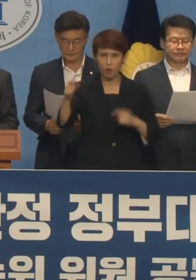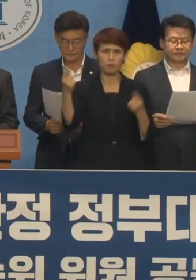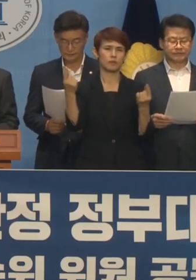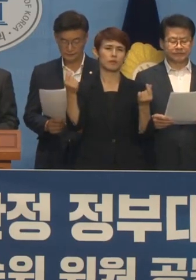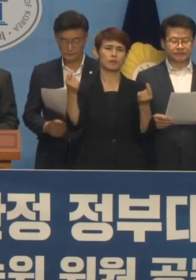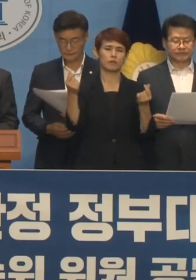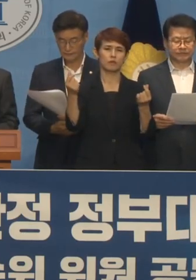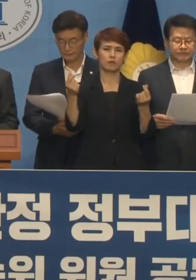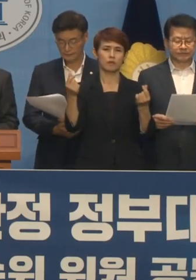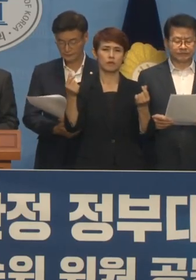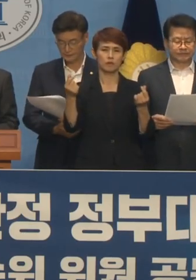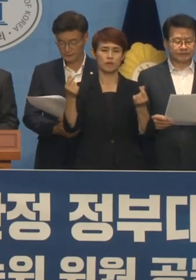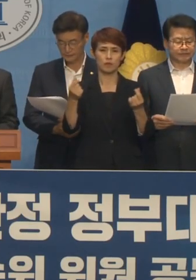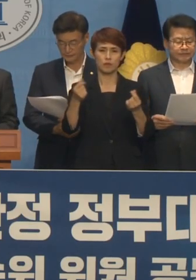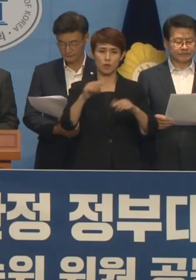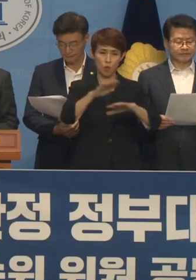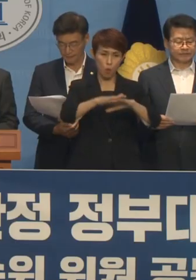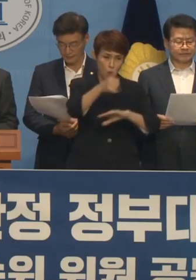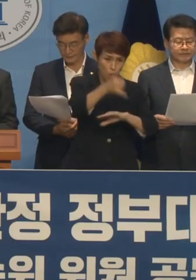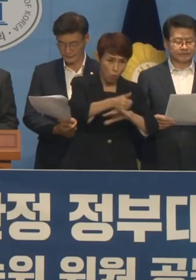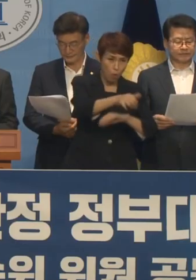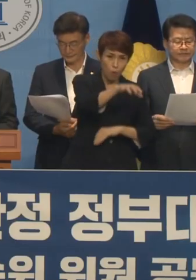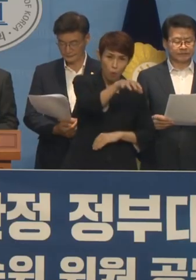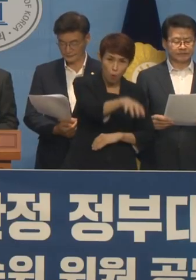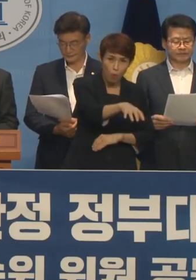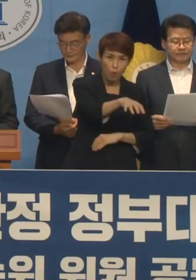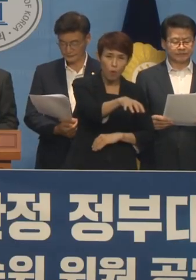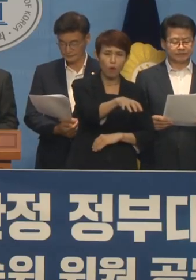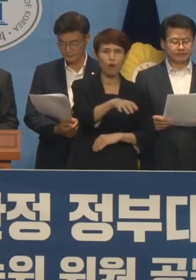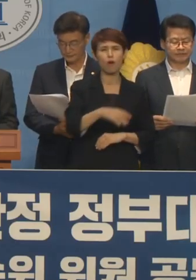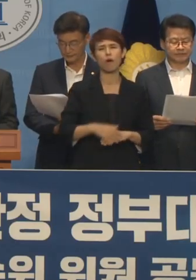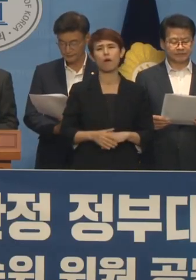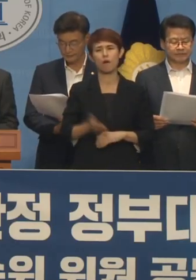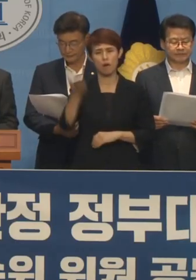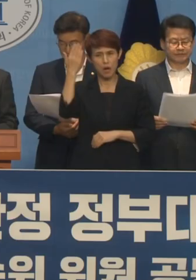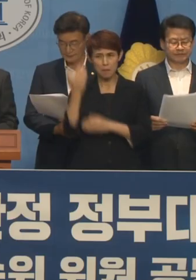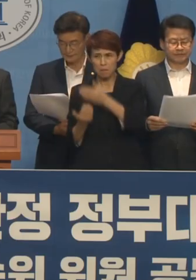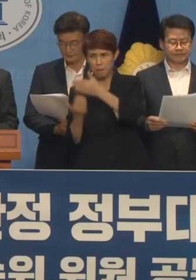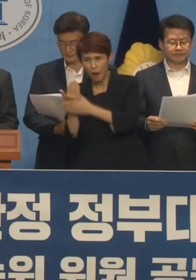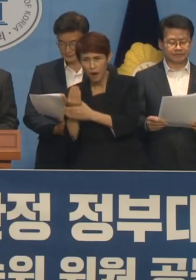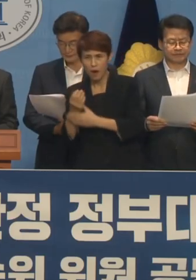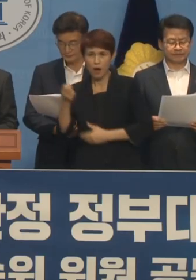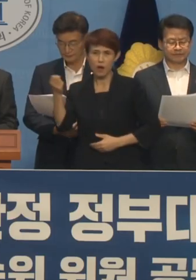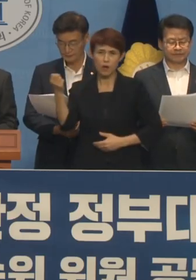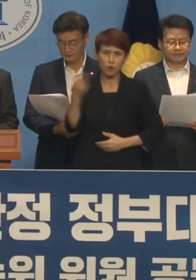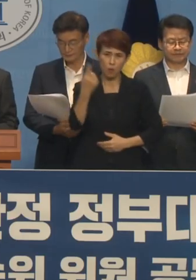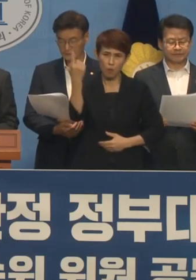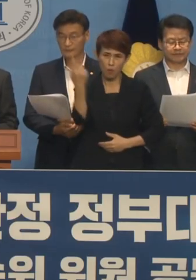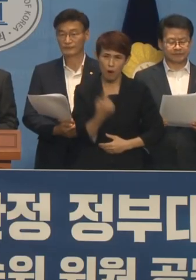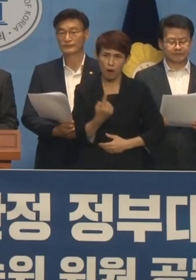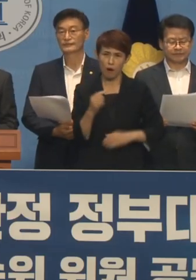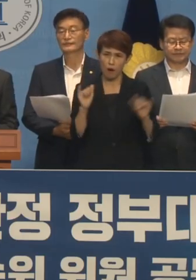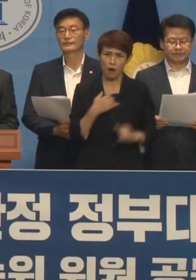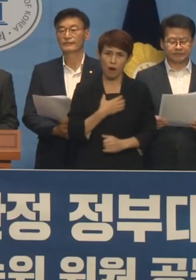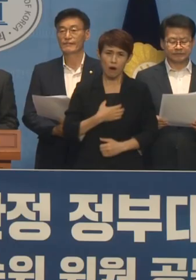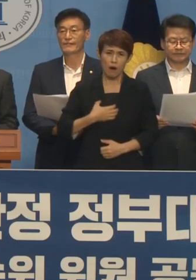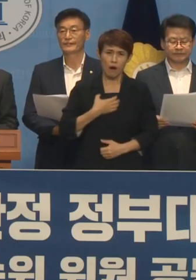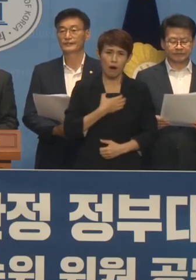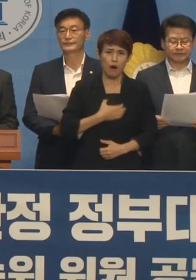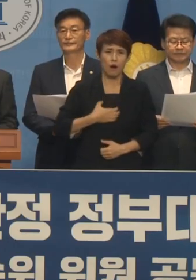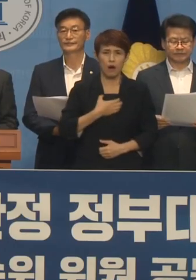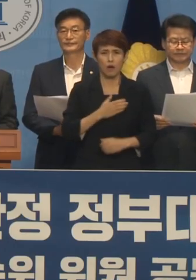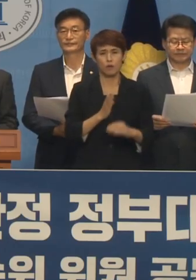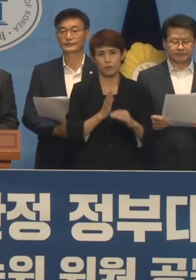유사해 농업 현장에서는 똑같은 재난이 발생하는 것 아니냐는